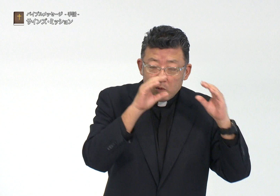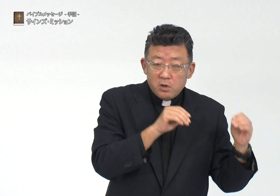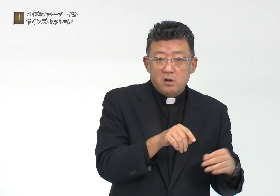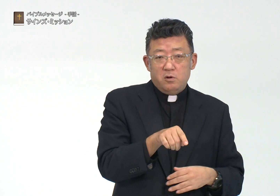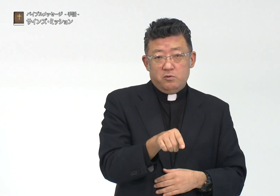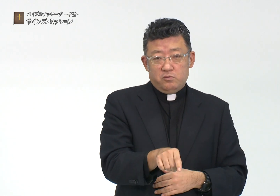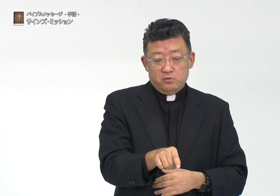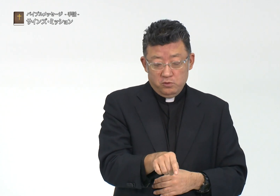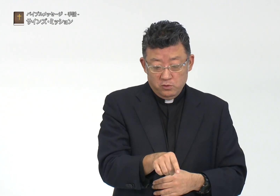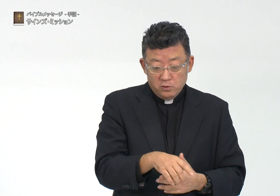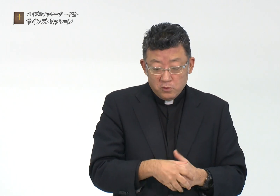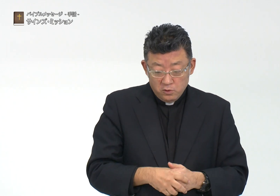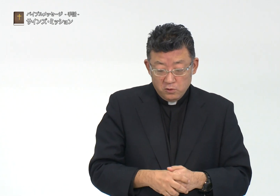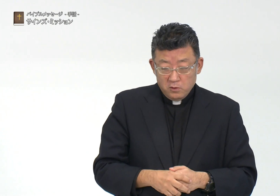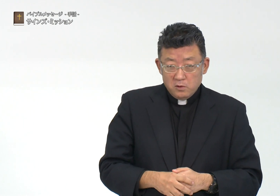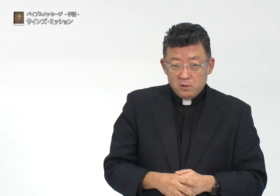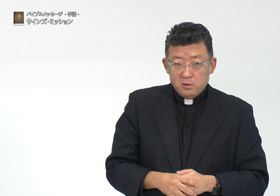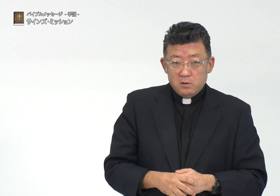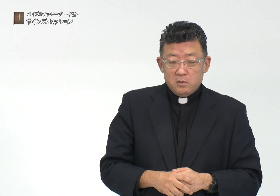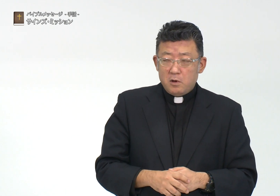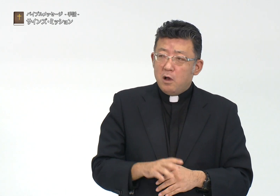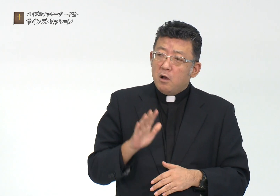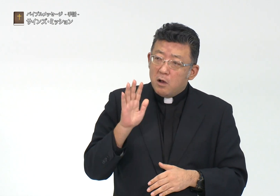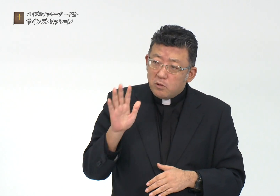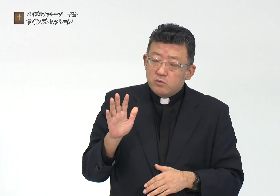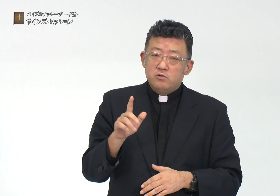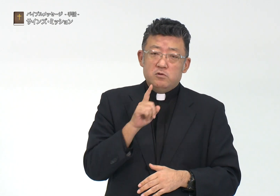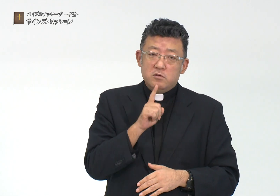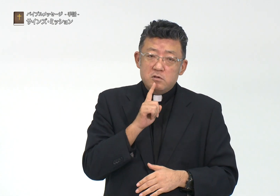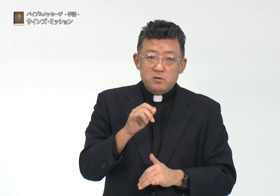飼い葉おけに寝ているということです